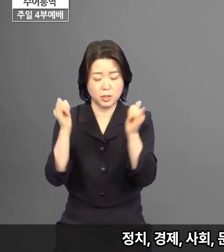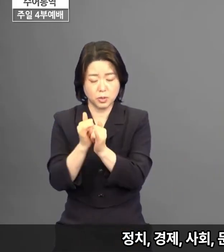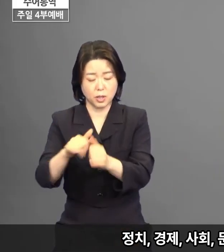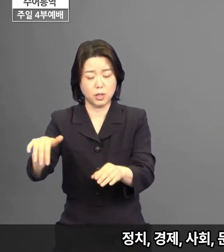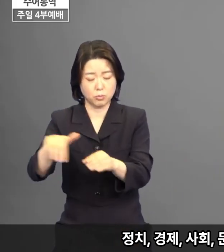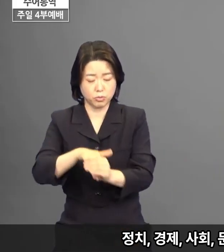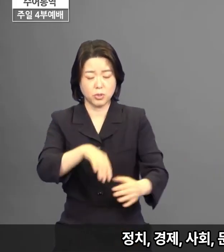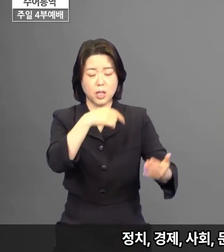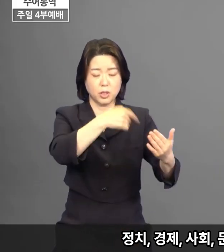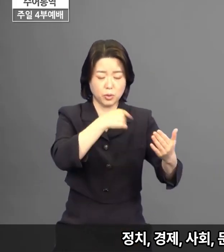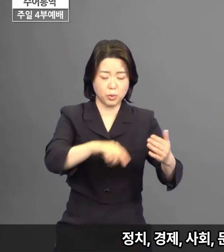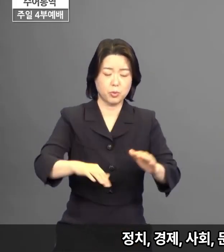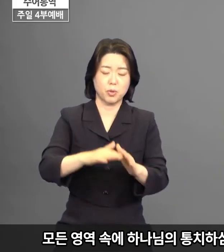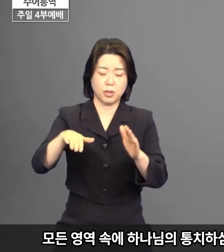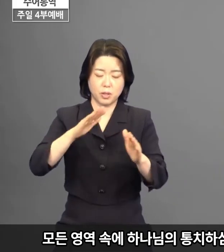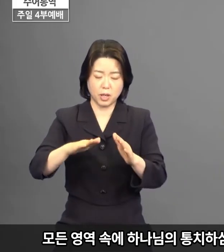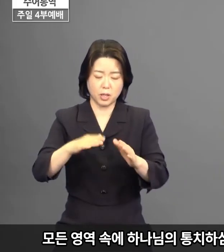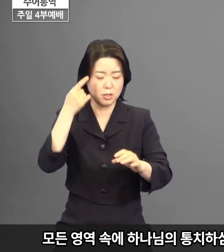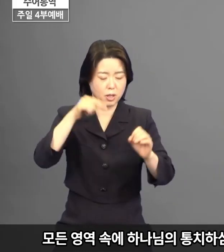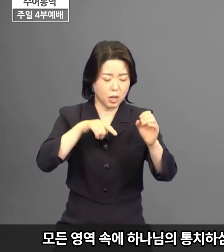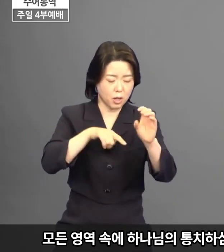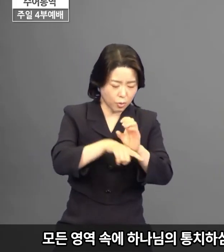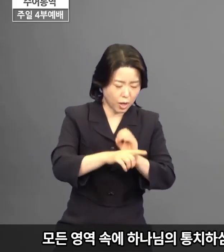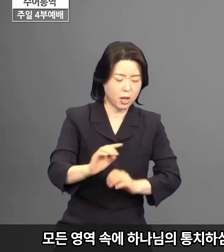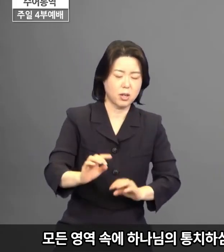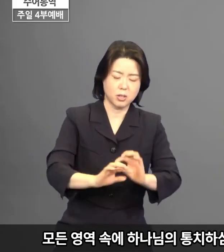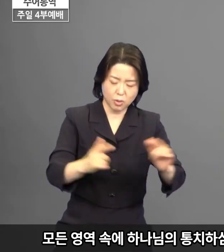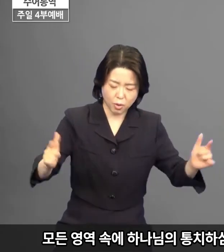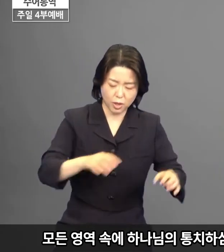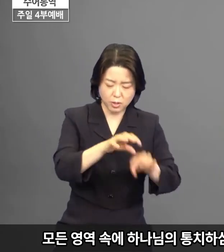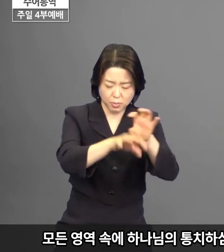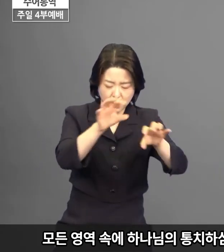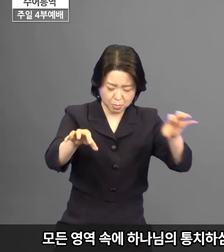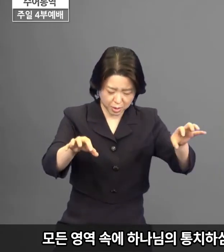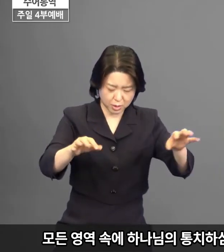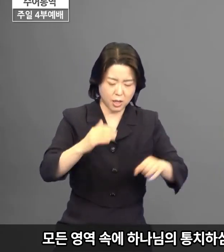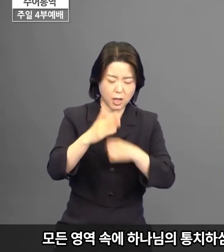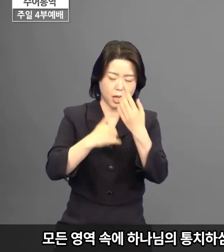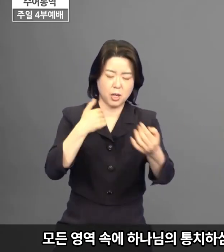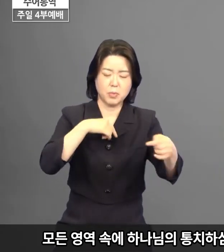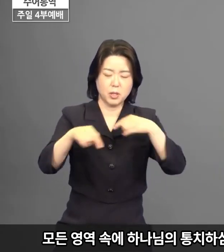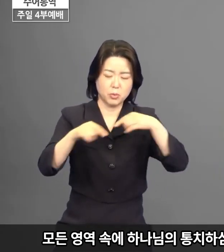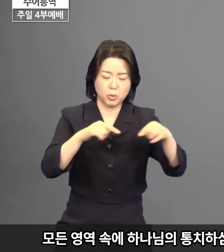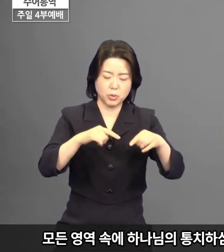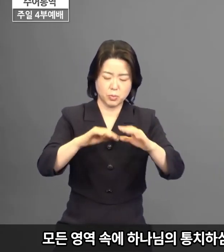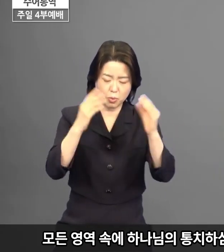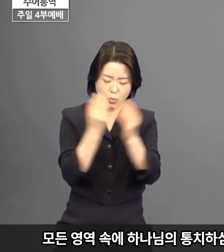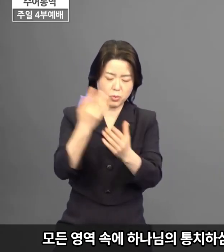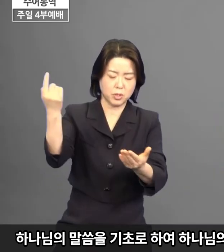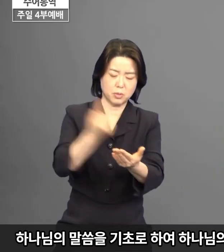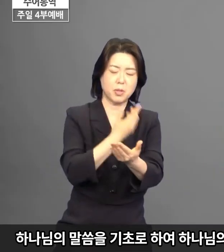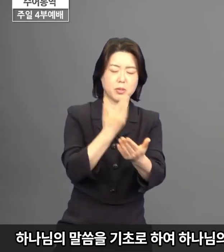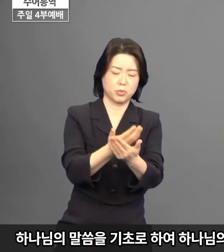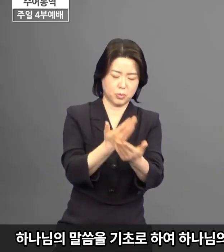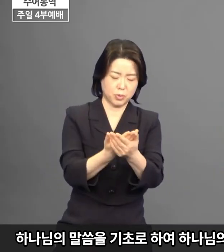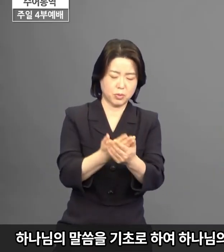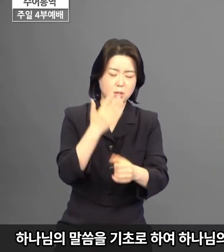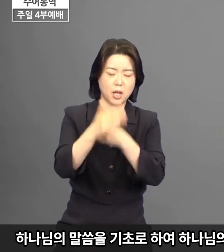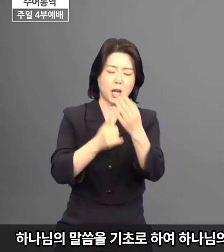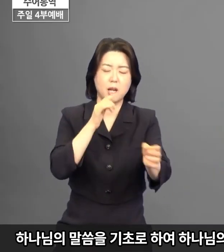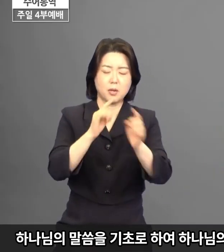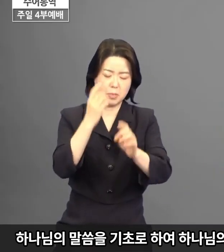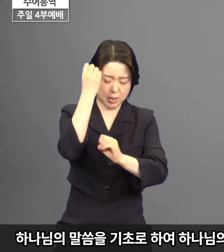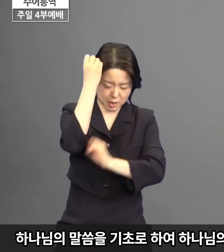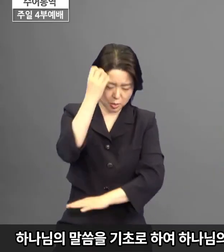교육, 가정, 과학 모든 영역 속에 하나님의 통치하심이 온전히 임하게 하여 주시옵소서. 하나님의 말씀을